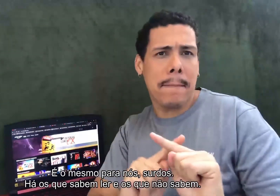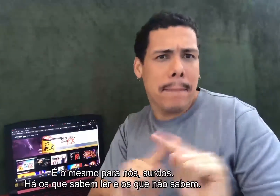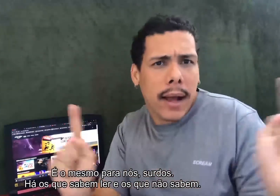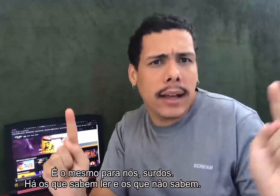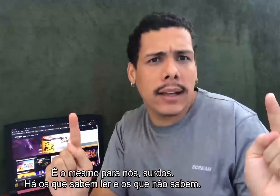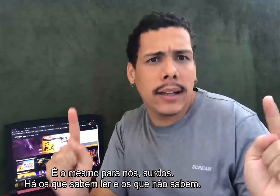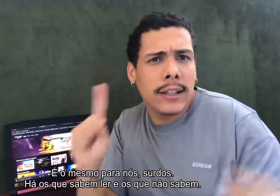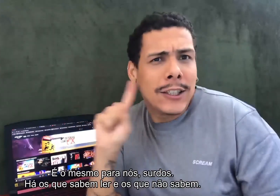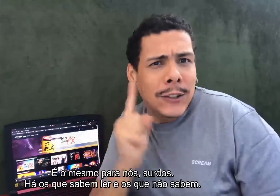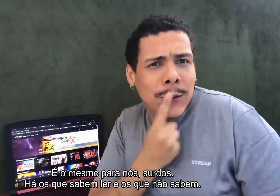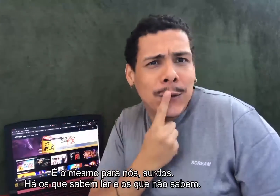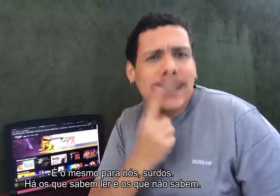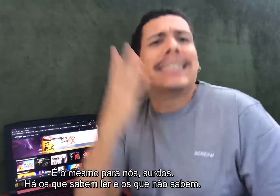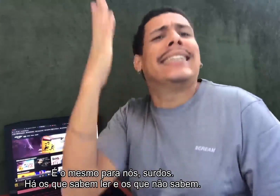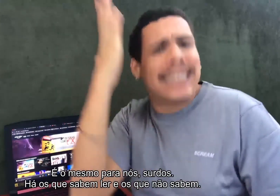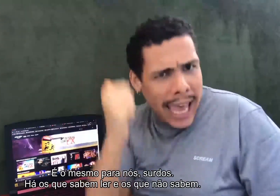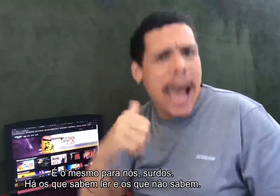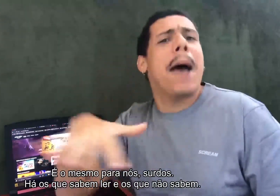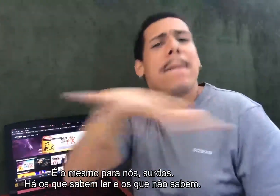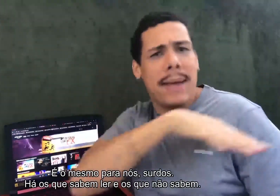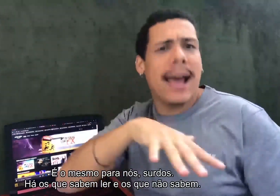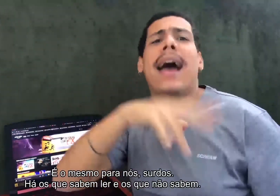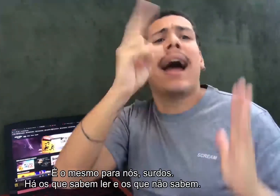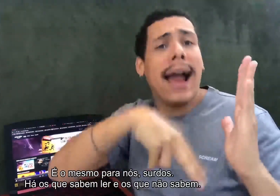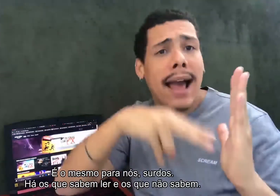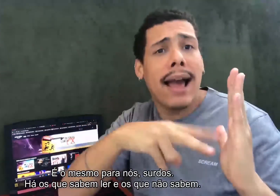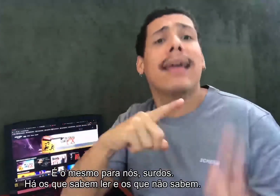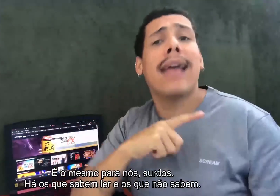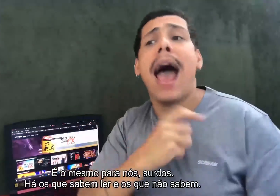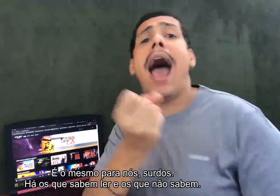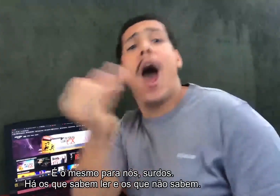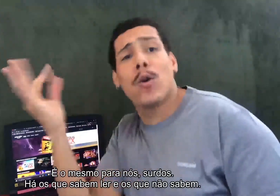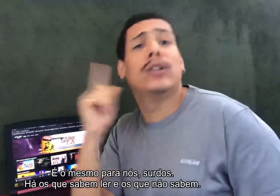E ao mesmo tempo, para nós, surdos, há os que sabem ler e os que não sabem.